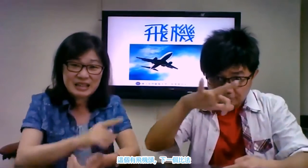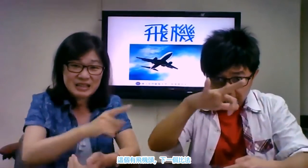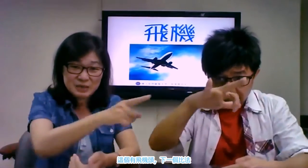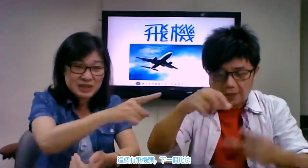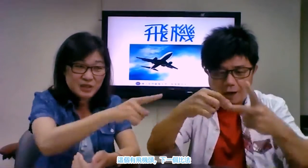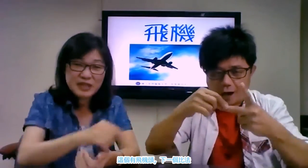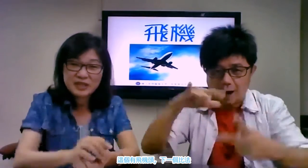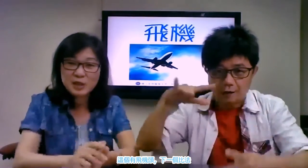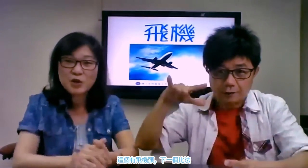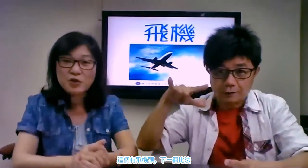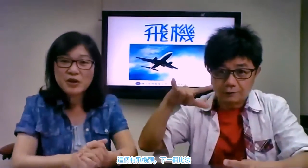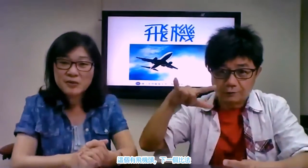有这个有飞机头，